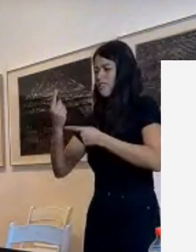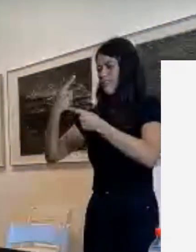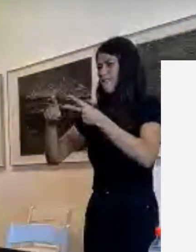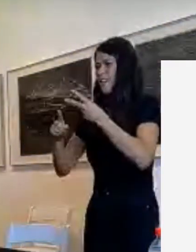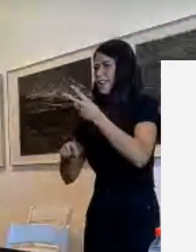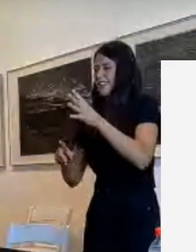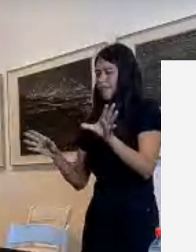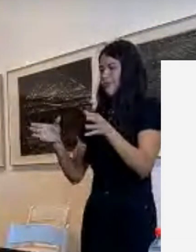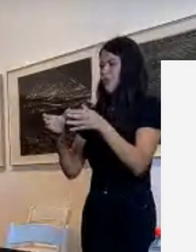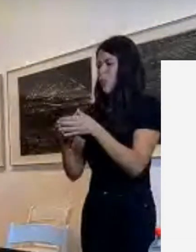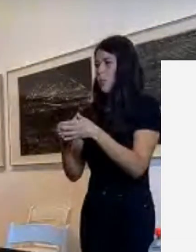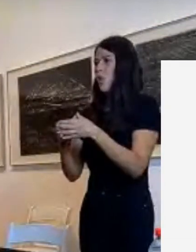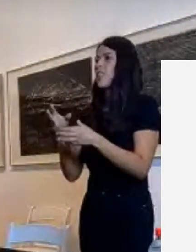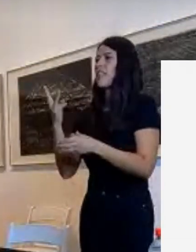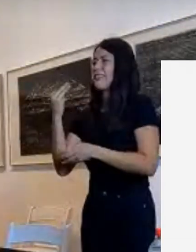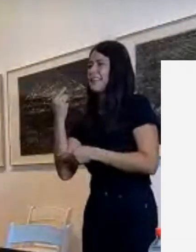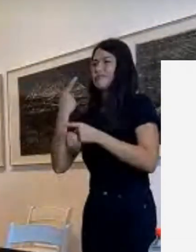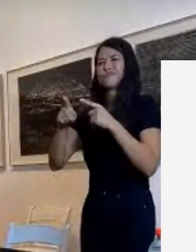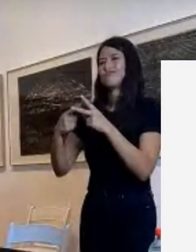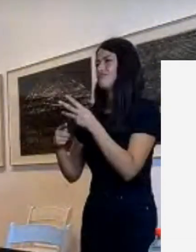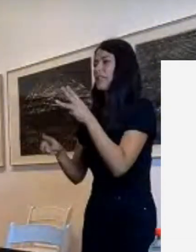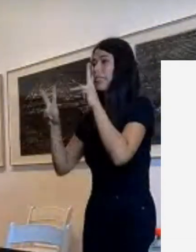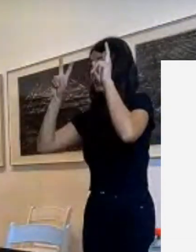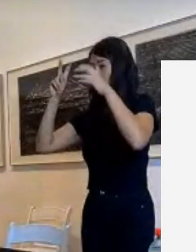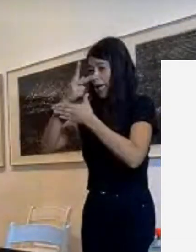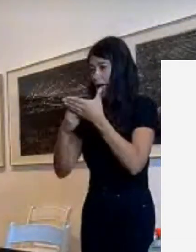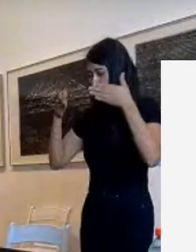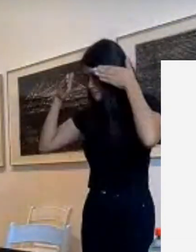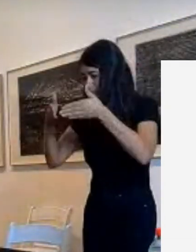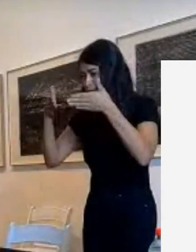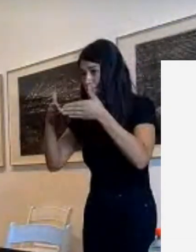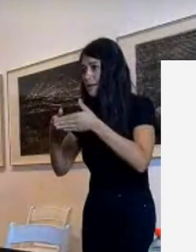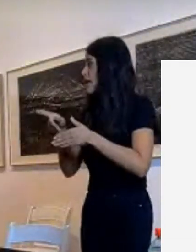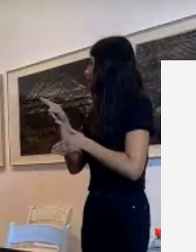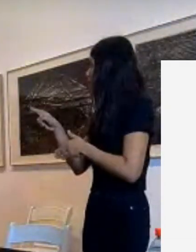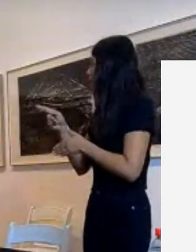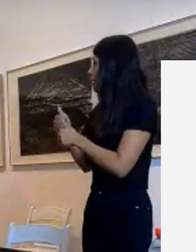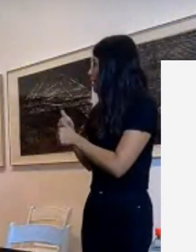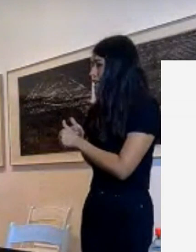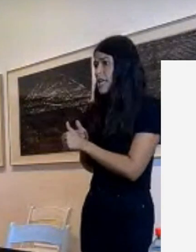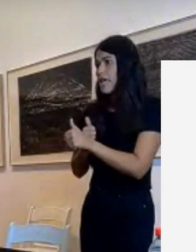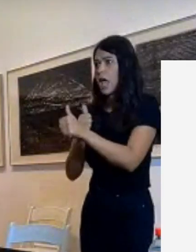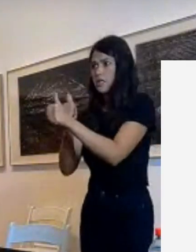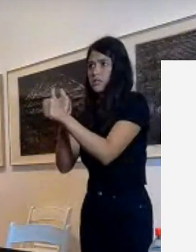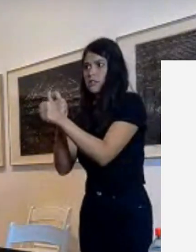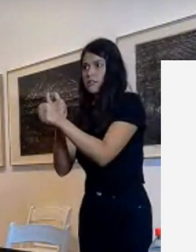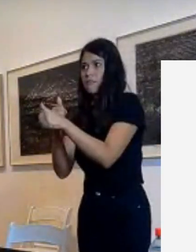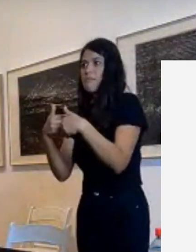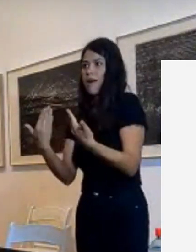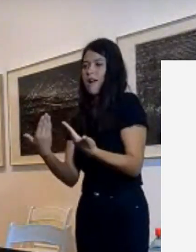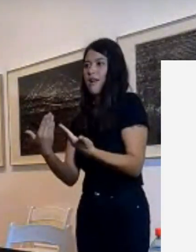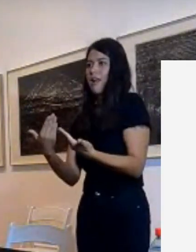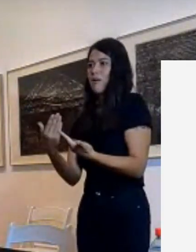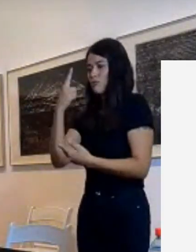la Fundación del 13, distintas temáticas, de acá salen después los guías del museo. Y